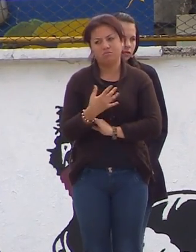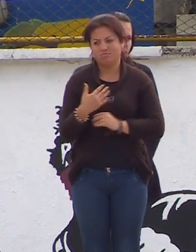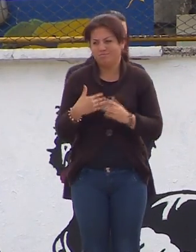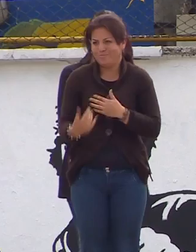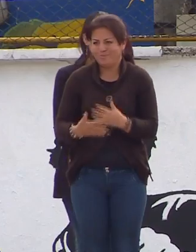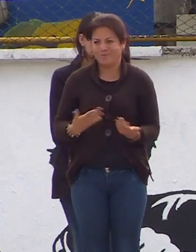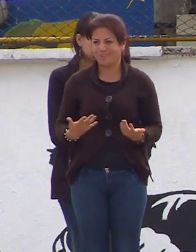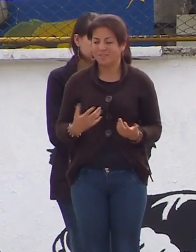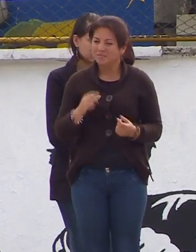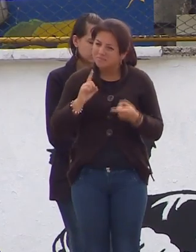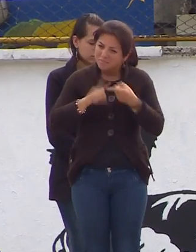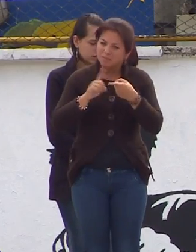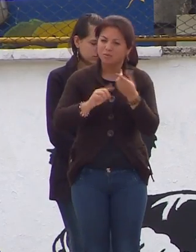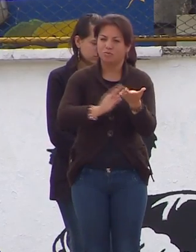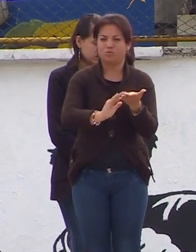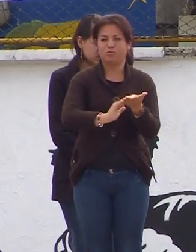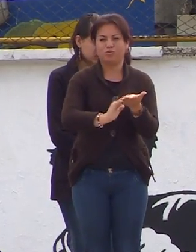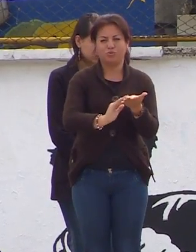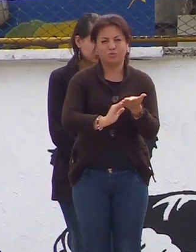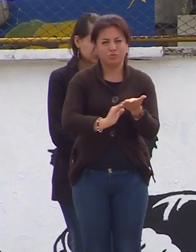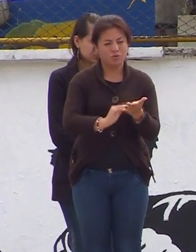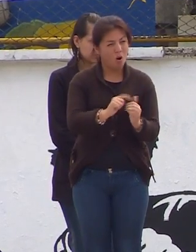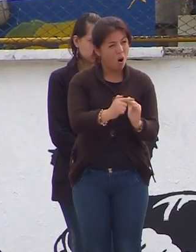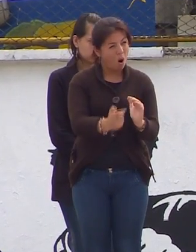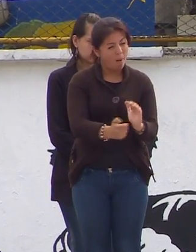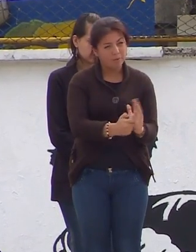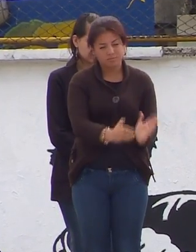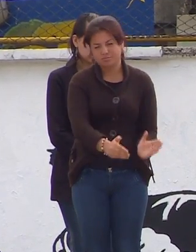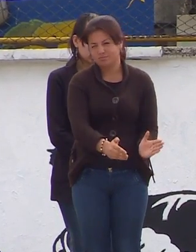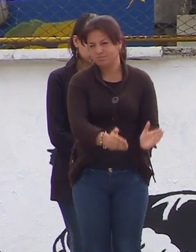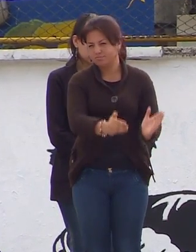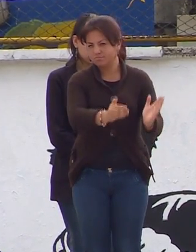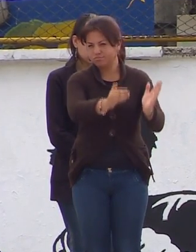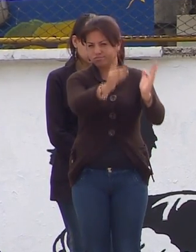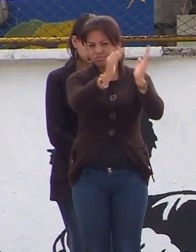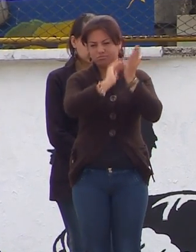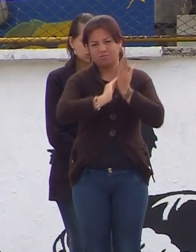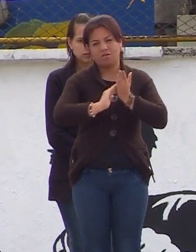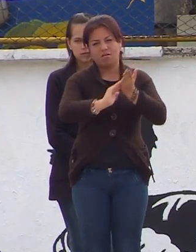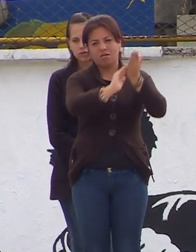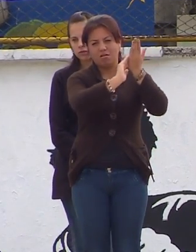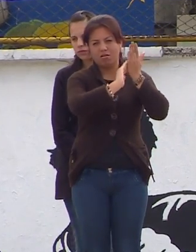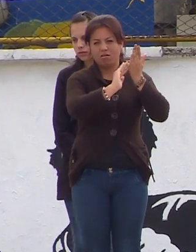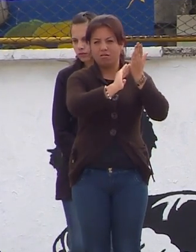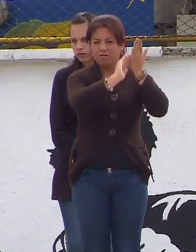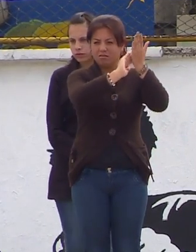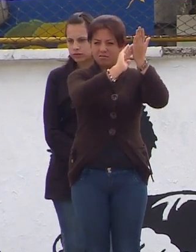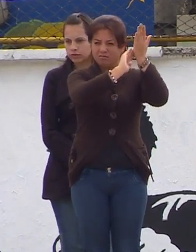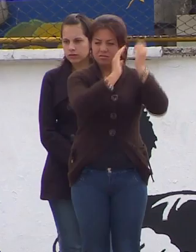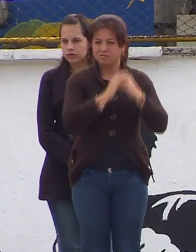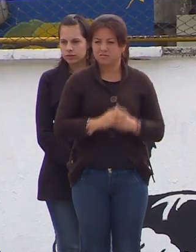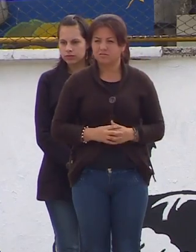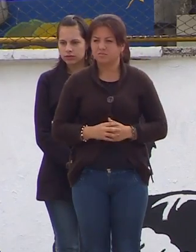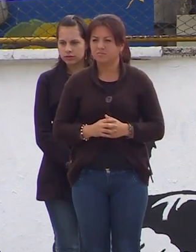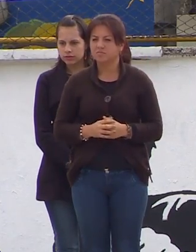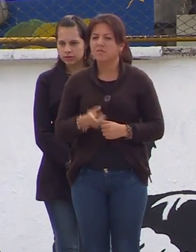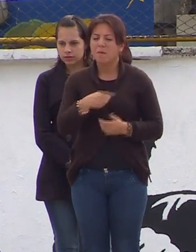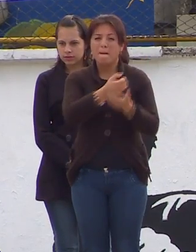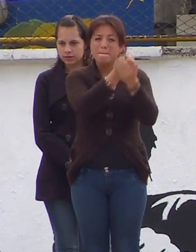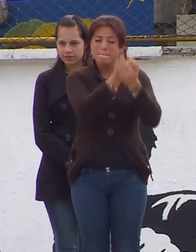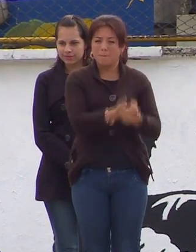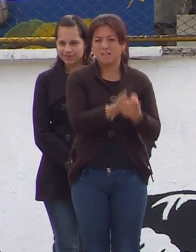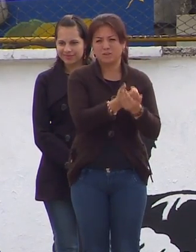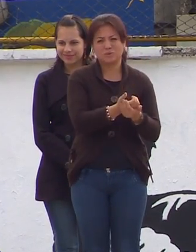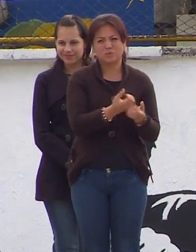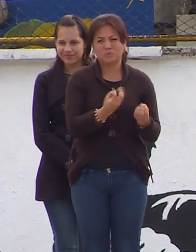Reparamos el edificio de piso a techo. Le quitamos un peso superior a las 100